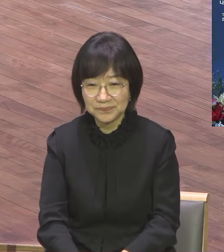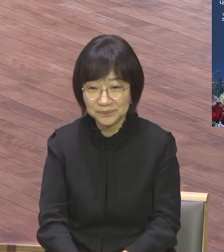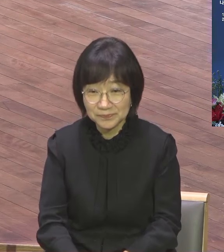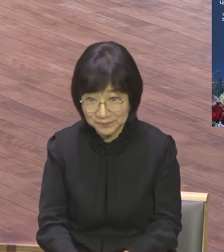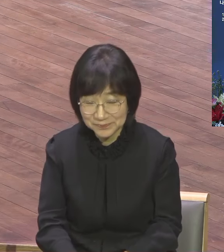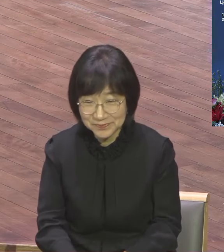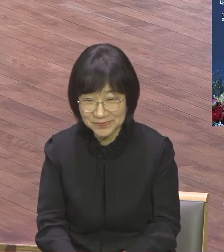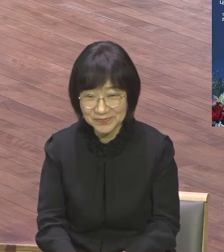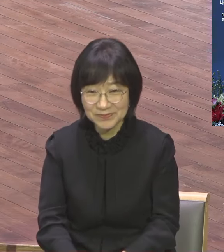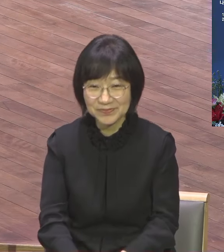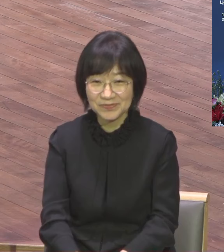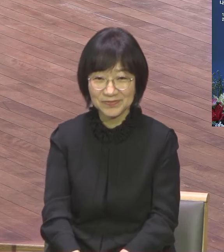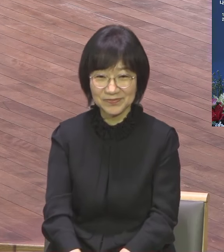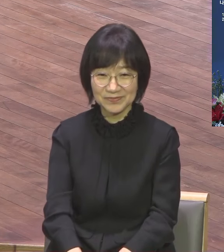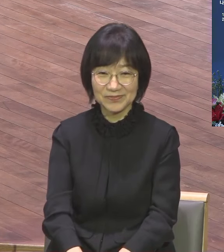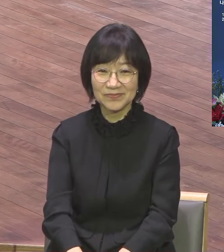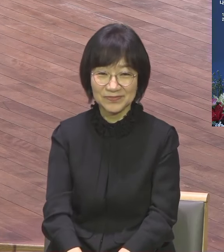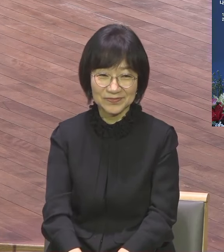아시겠어요?